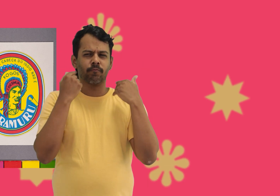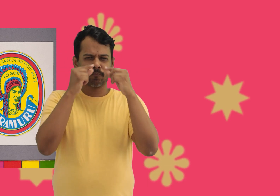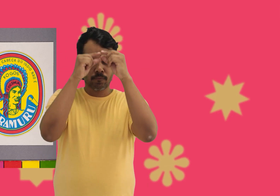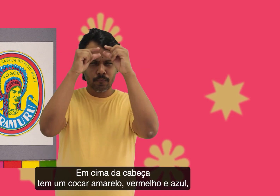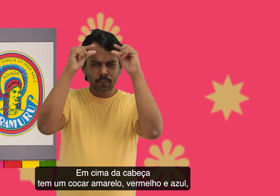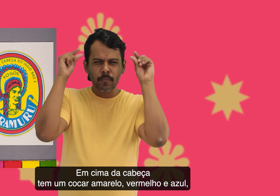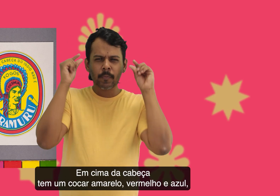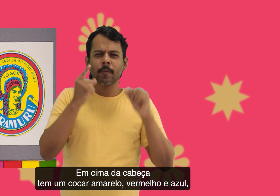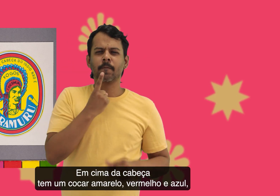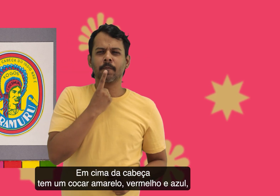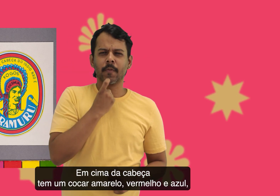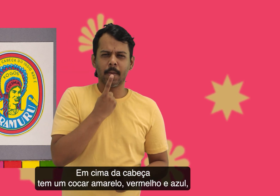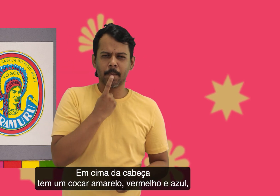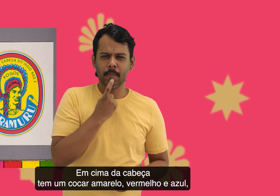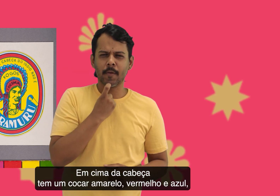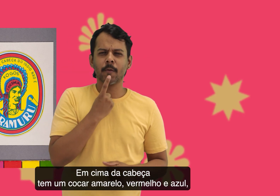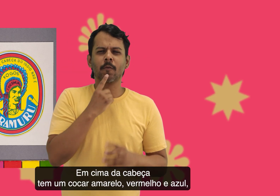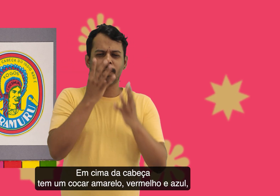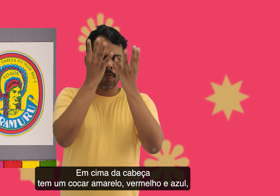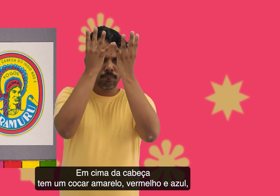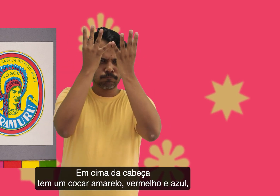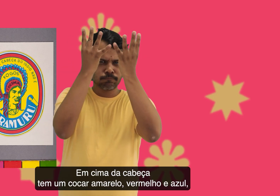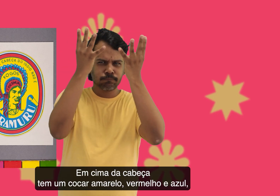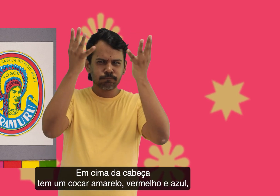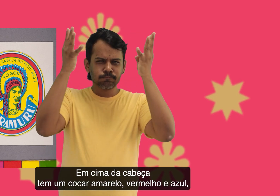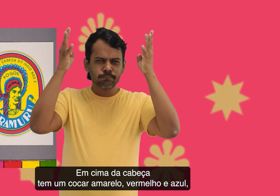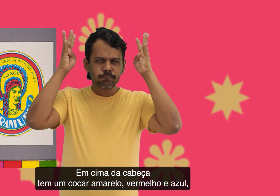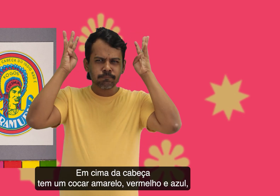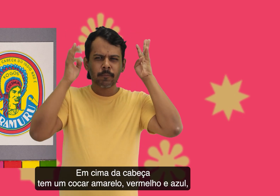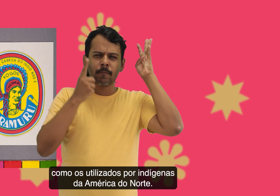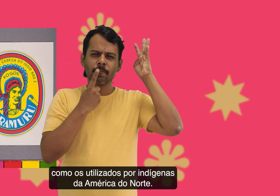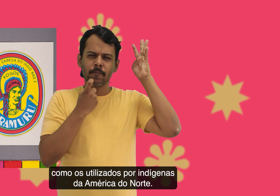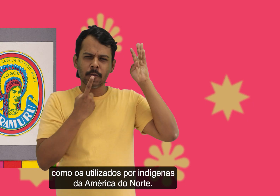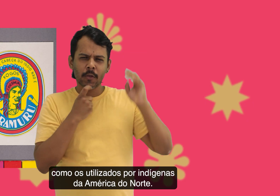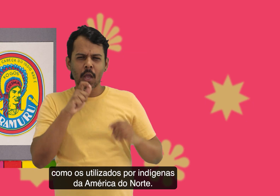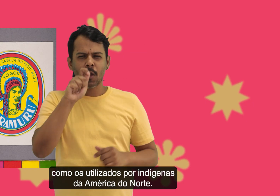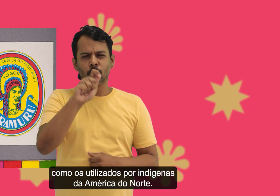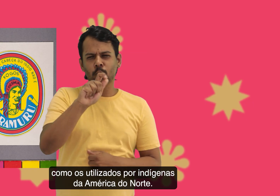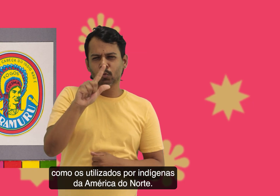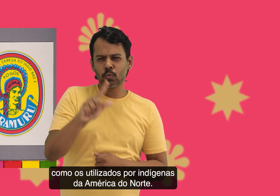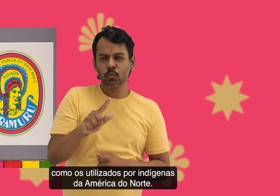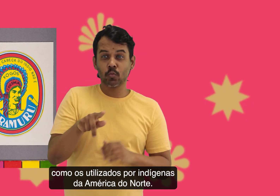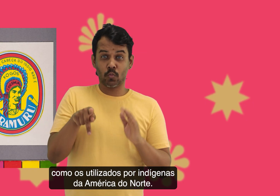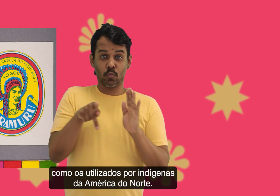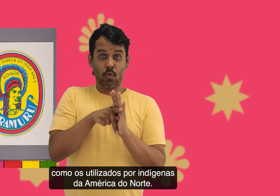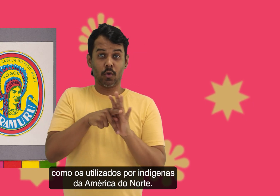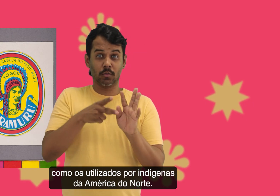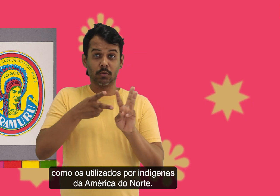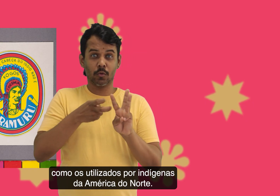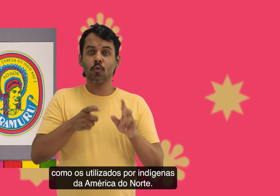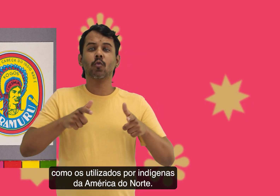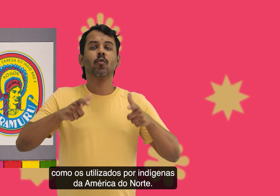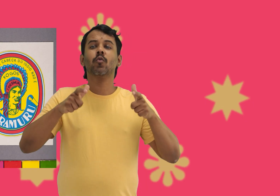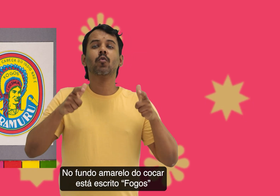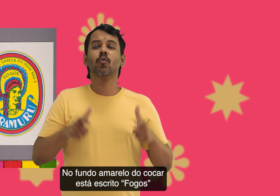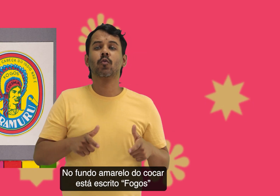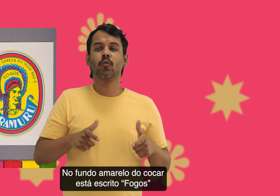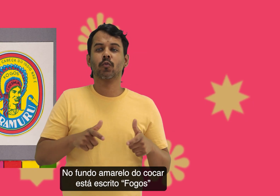cabeça. Em cima da cabeça tem um cocar amarelo, vermelho e azul, como os utilizados por indígenas da América do Norte. No